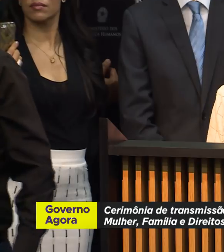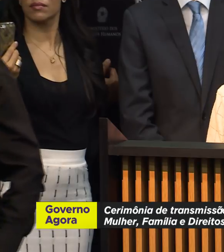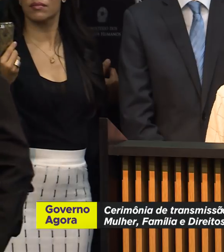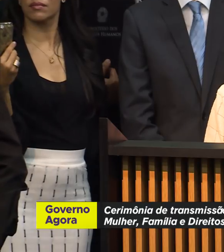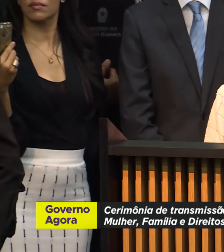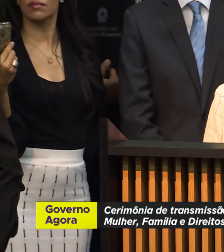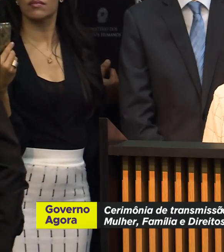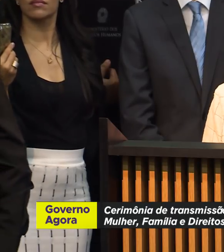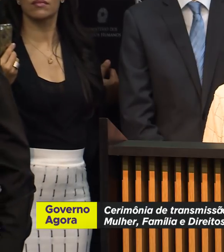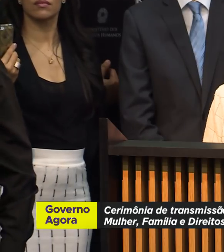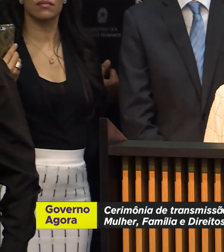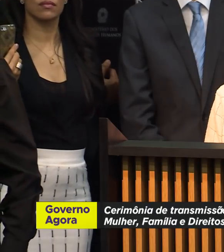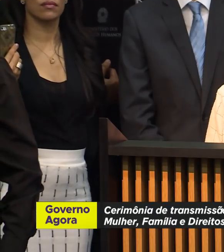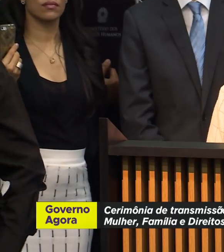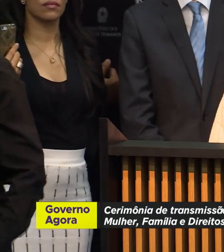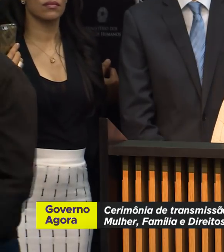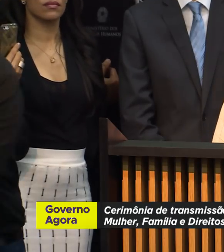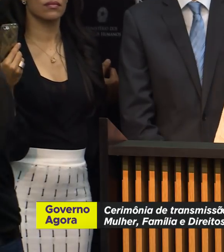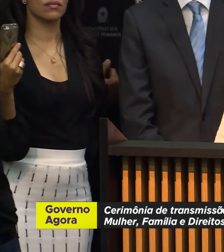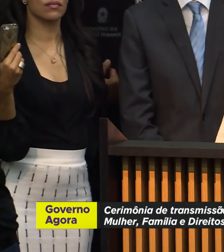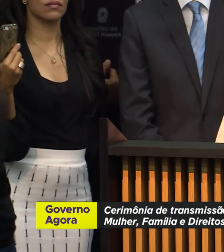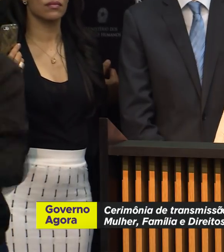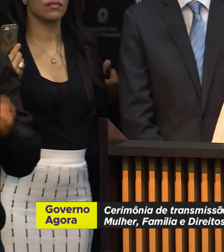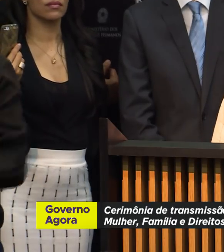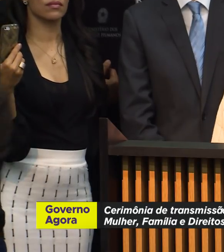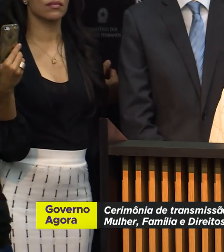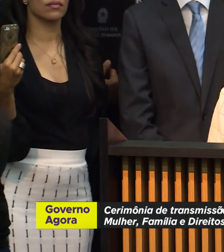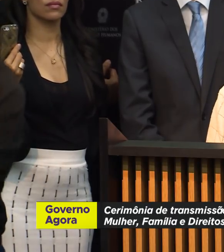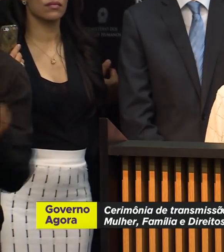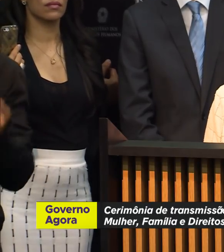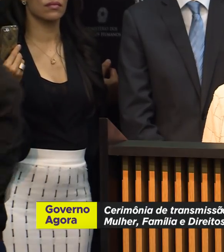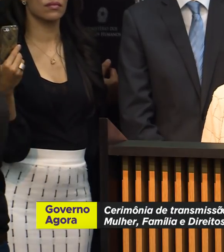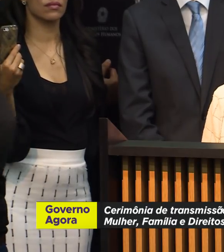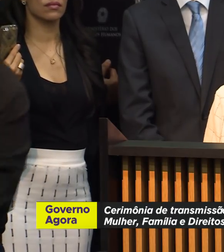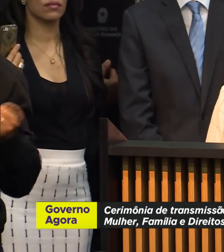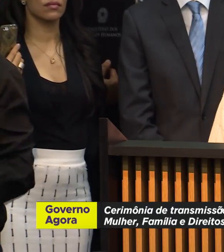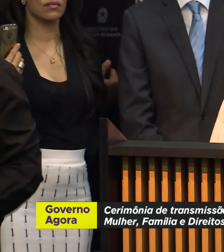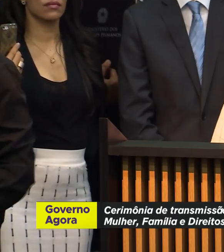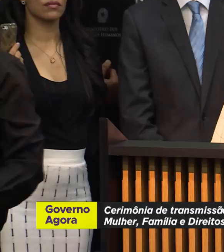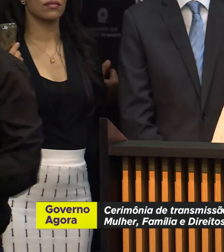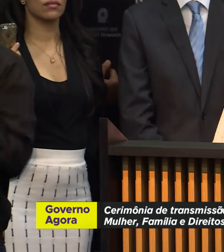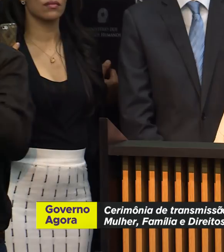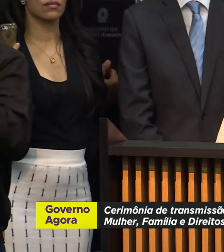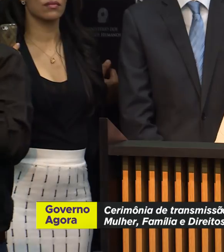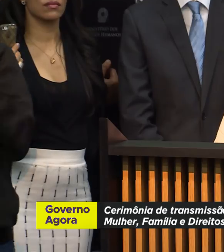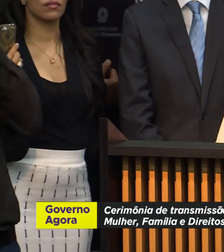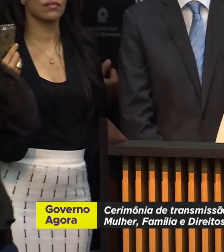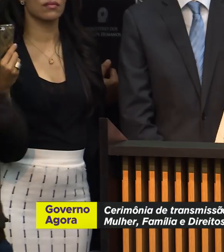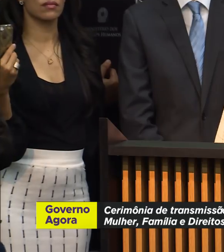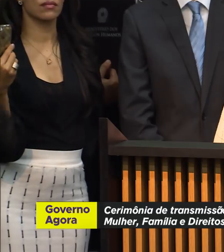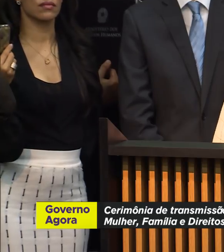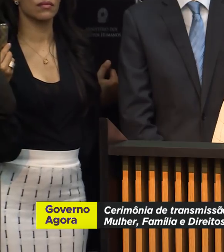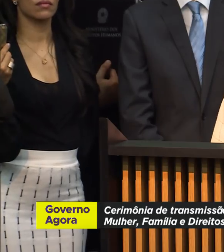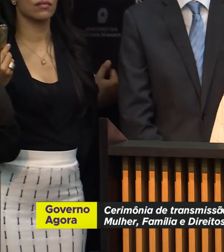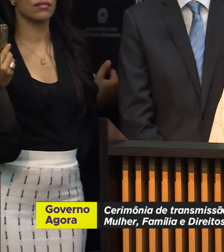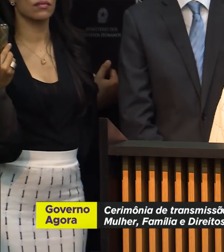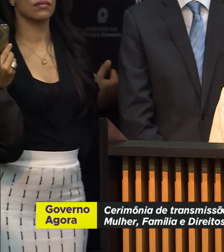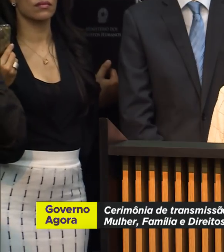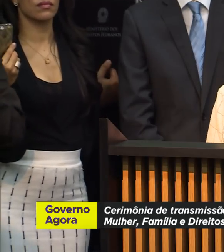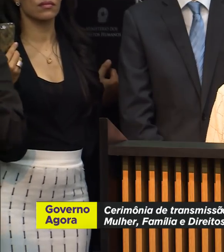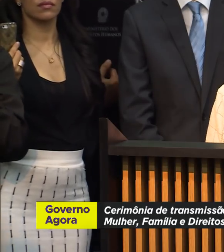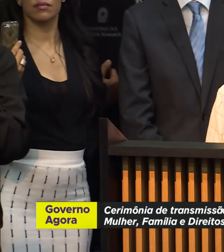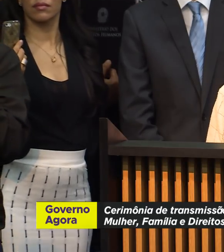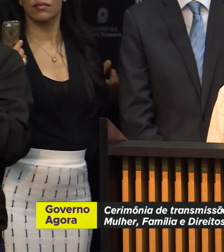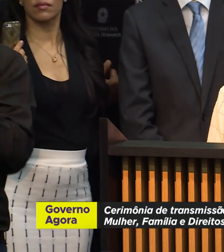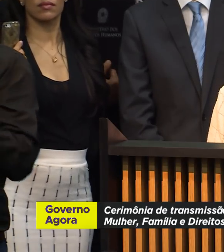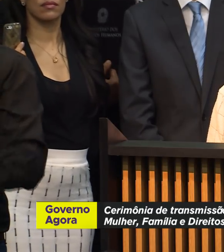mãe cavando um buraco? E seu filhinho em volta, engatinhando, olhando para ela, rindo, achando que mamãe está brincando. E